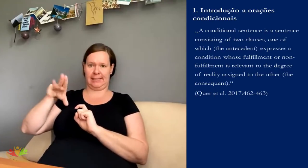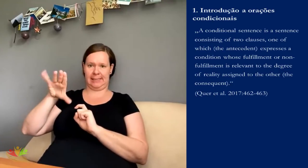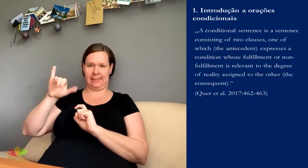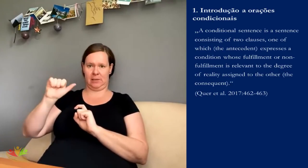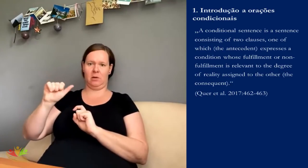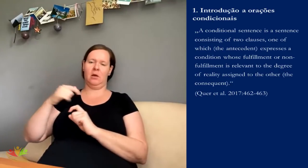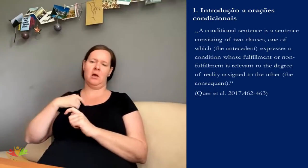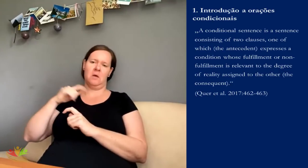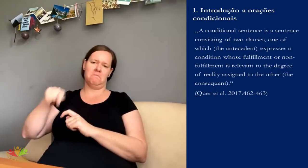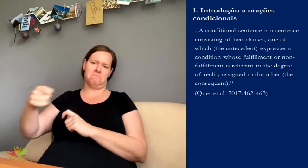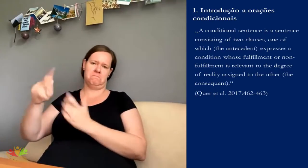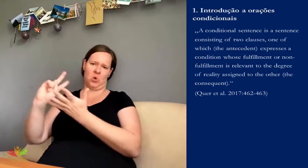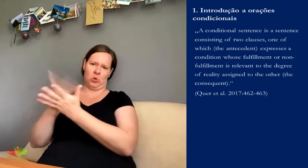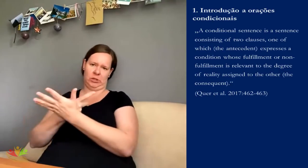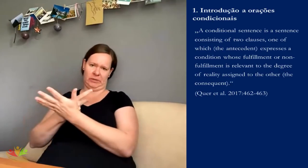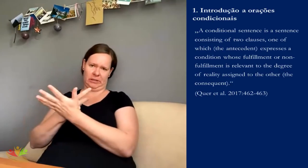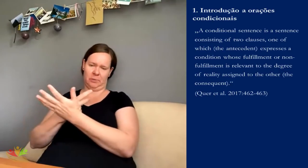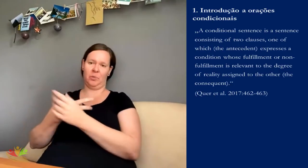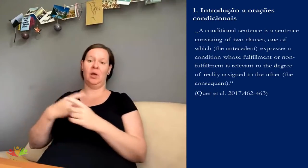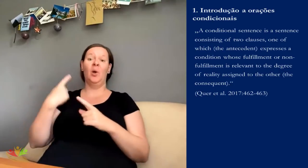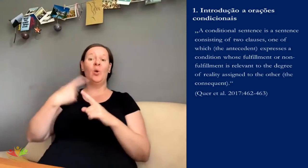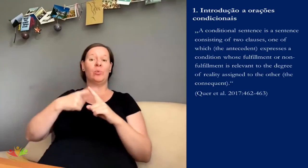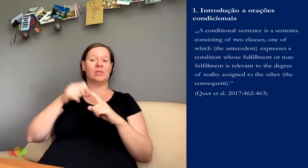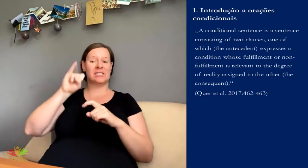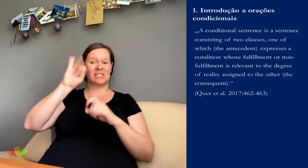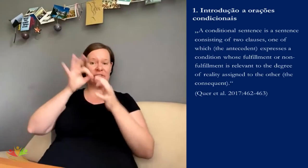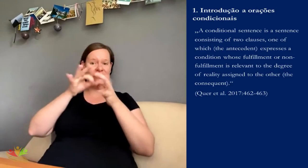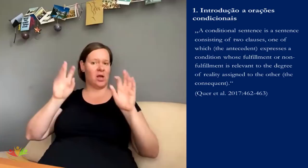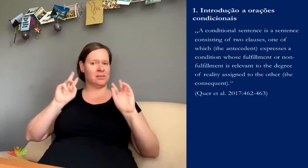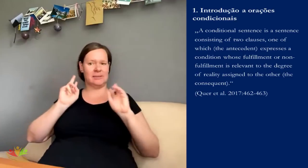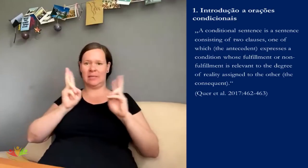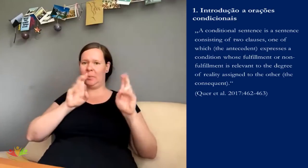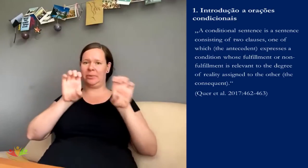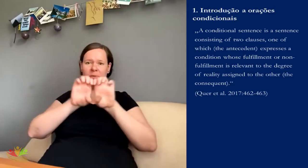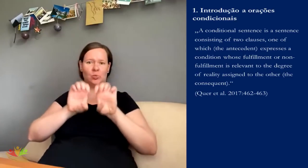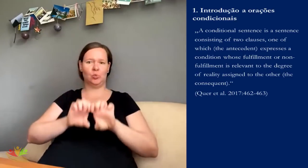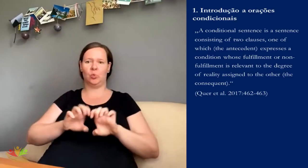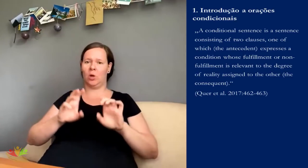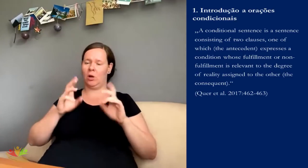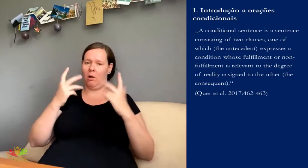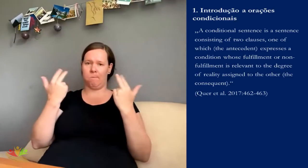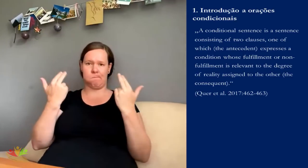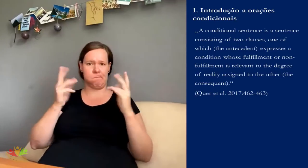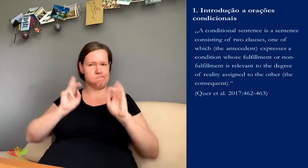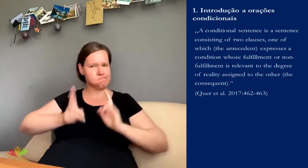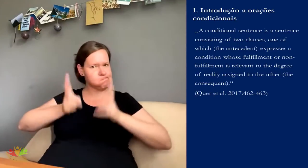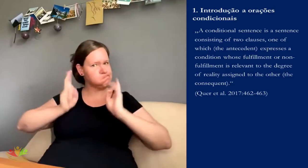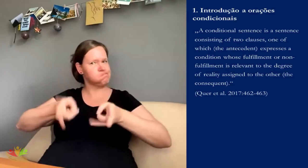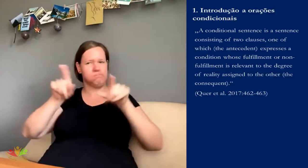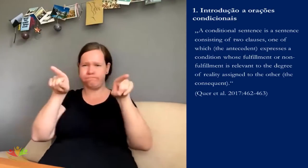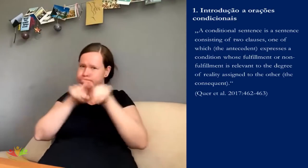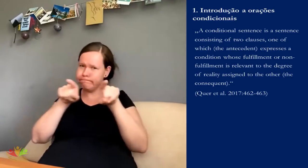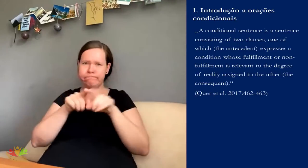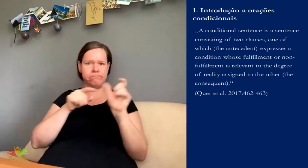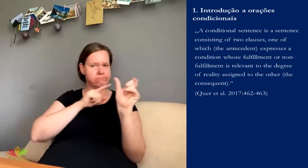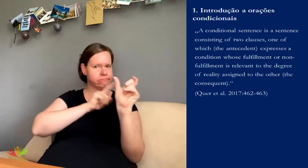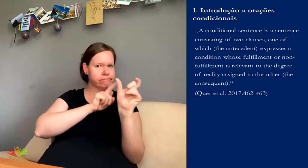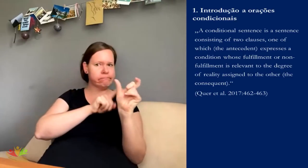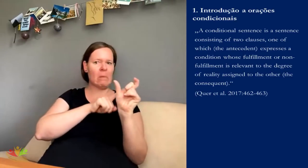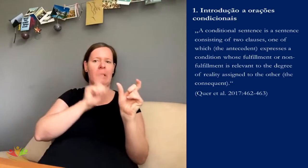oração antecedente, que eu vou sinalizar como oração do começo. E eu tenho uma oração segunda, que é a oração que a gente chama